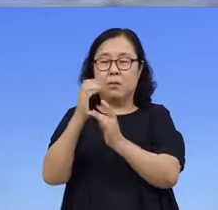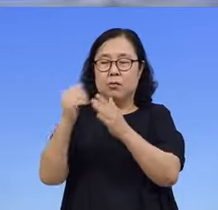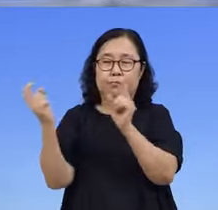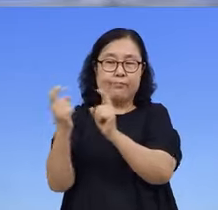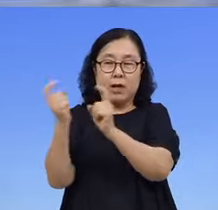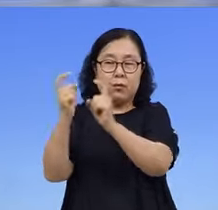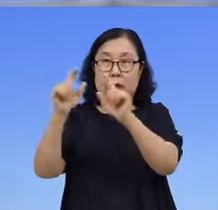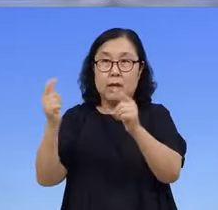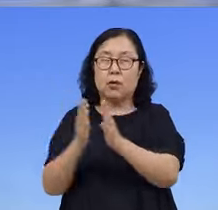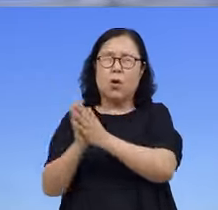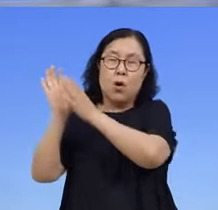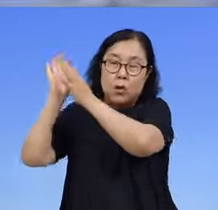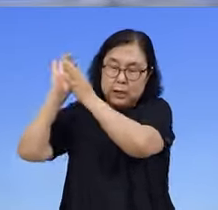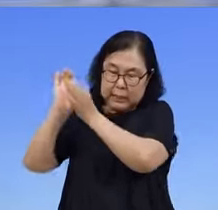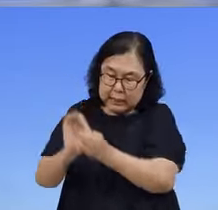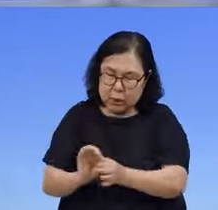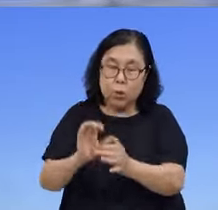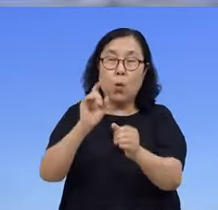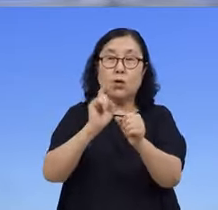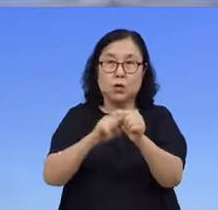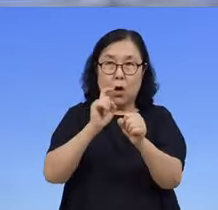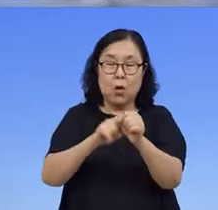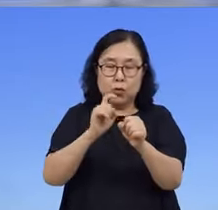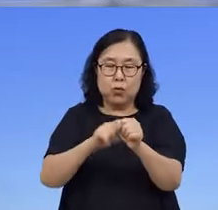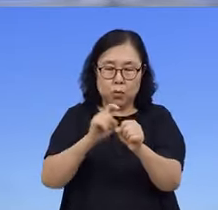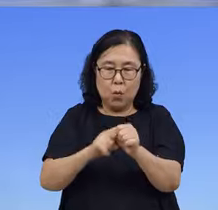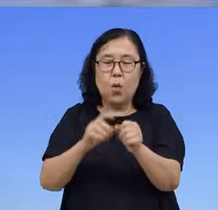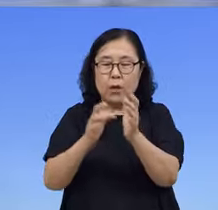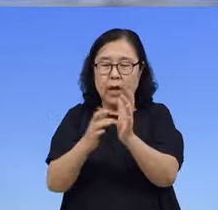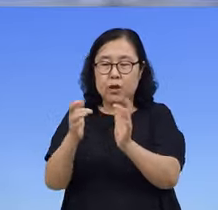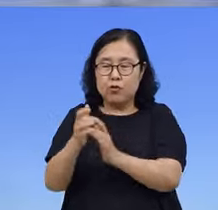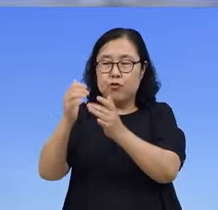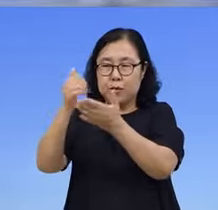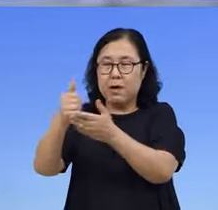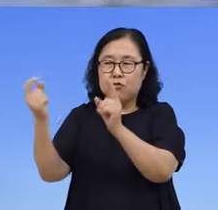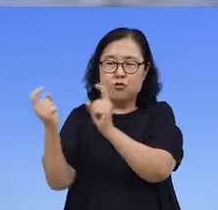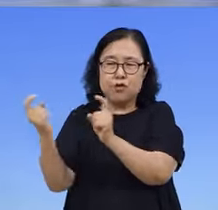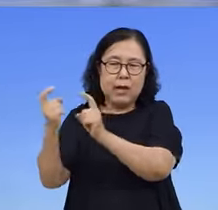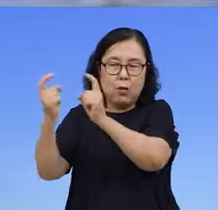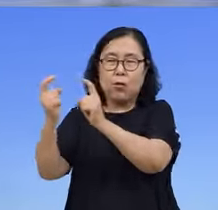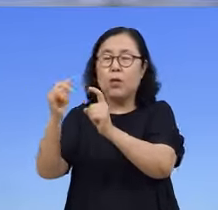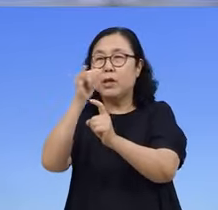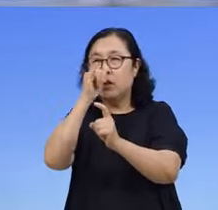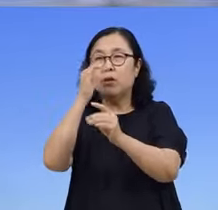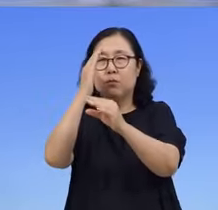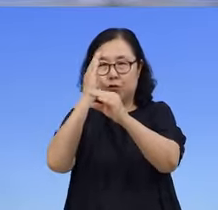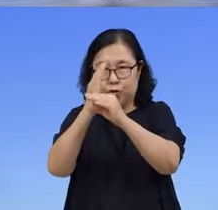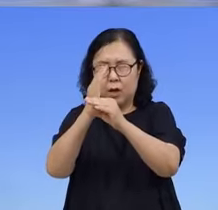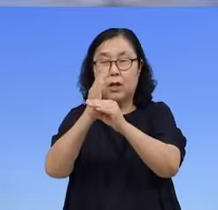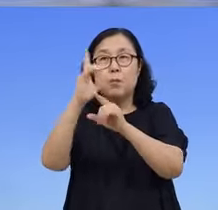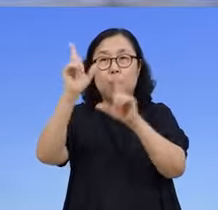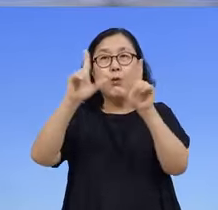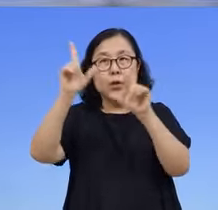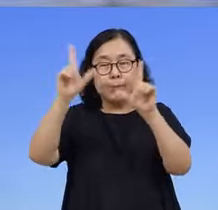거는 게 아니고요, 지속적으로 지금 어떤 의도를 가지고 시비를 거는 게 그 바리새인들이에요.